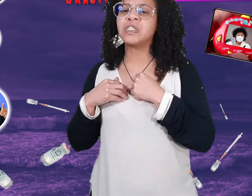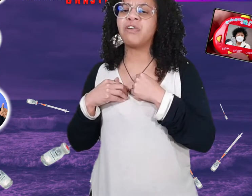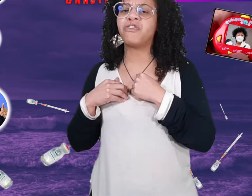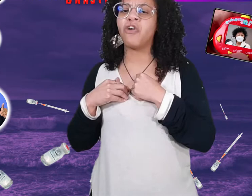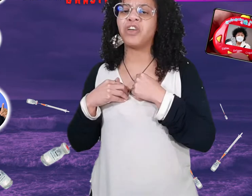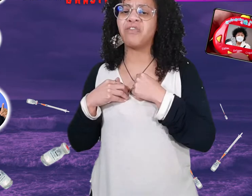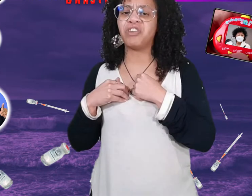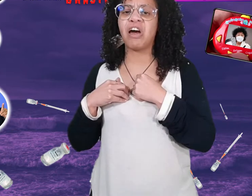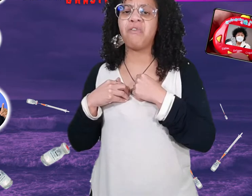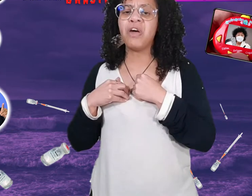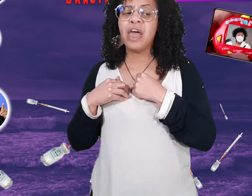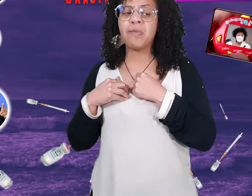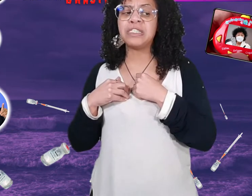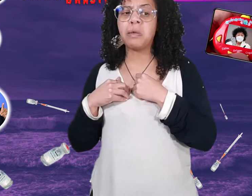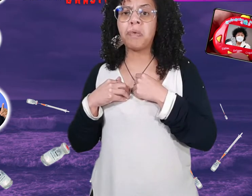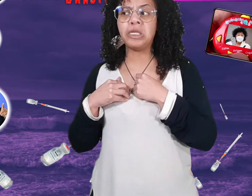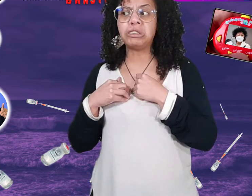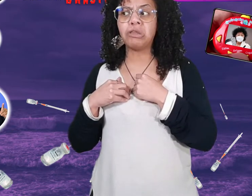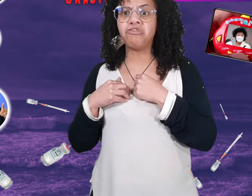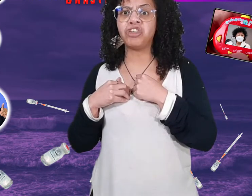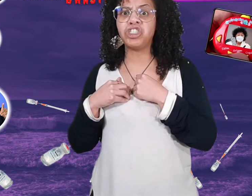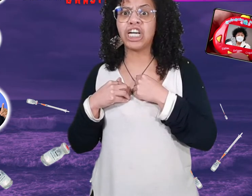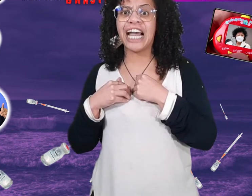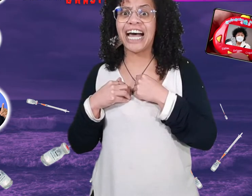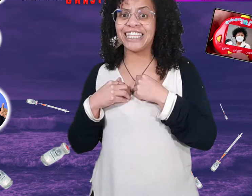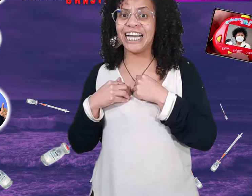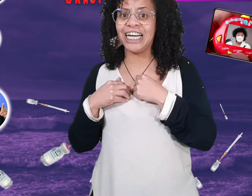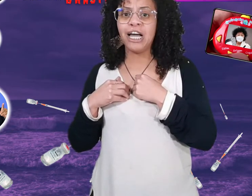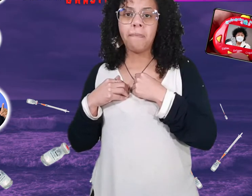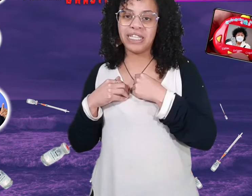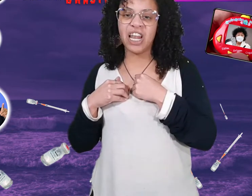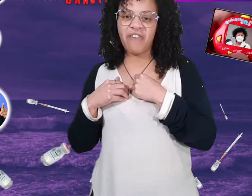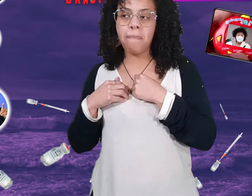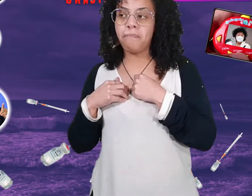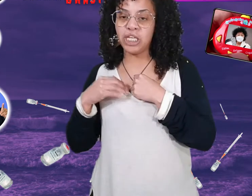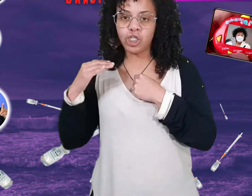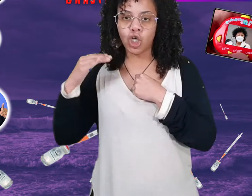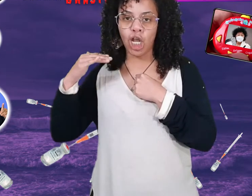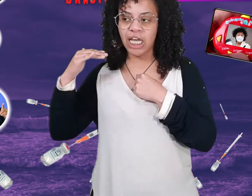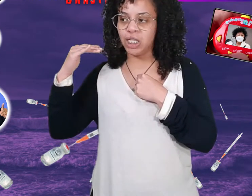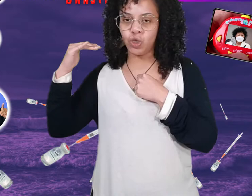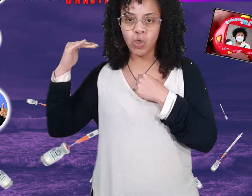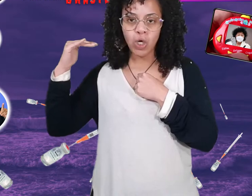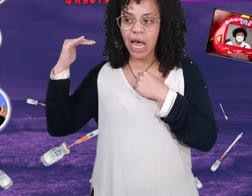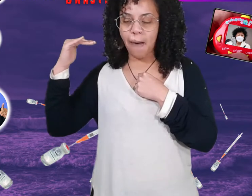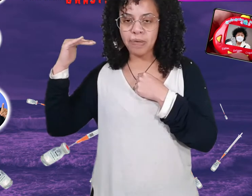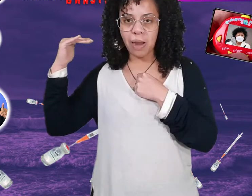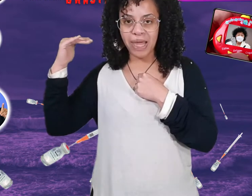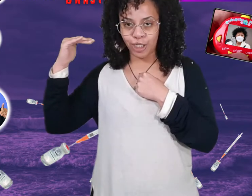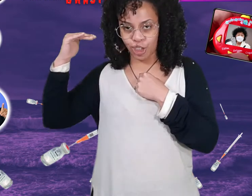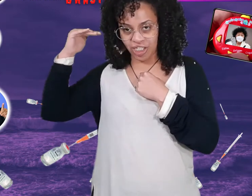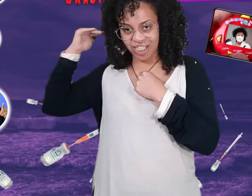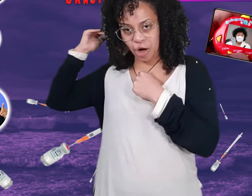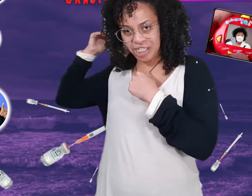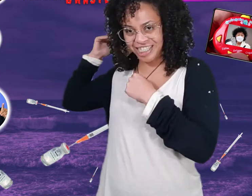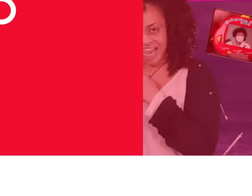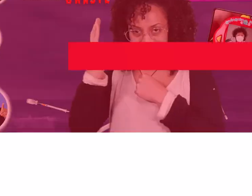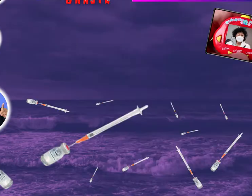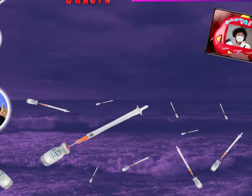que envolvem. Afinal, é uma CPI sendo investigada. Mas ele vai pistolando rapidamente, de 0 a 100.